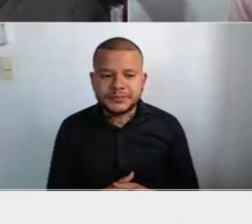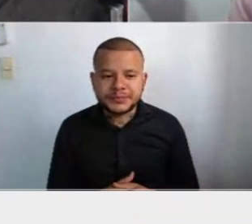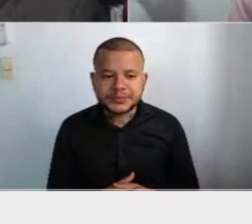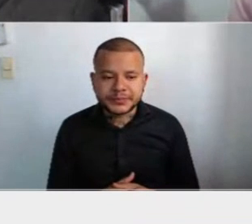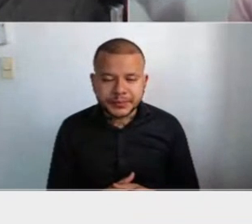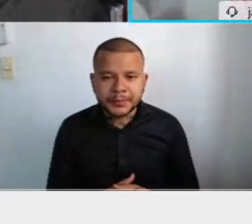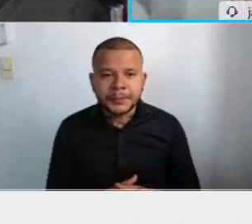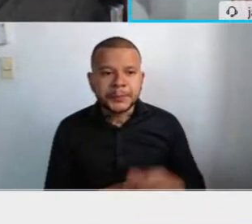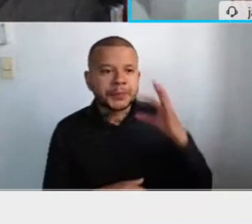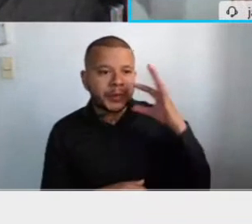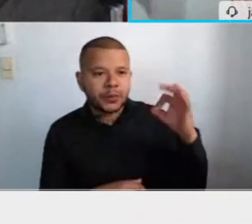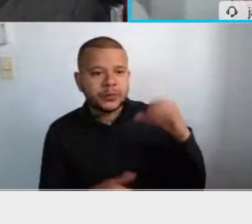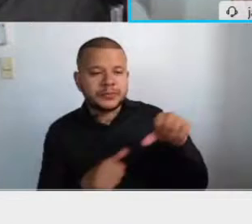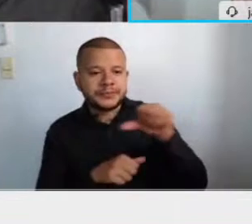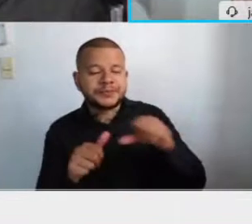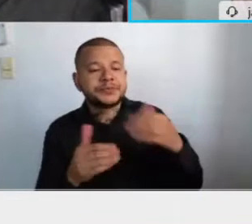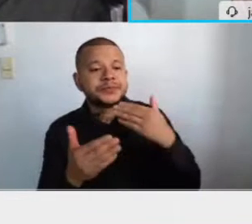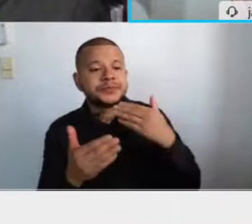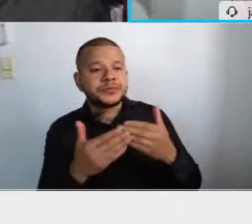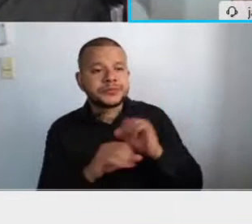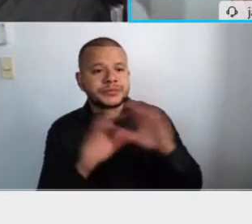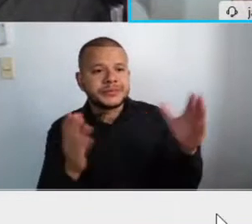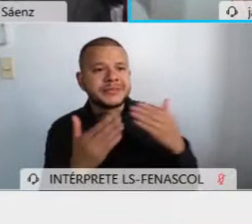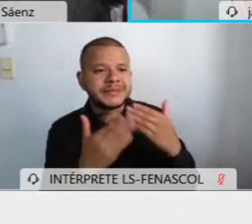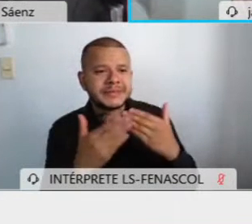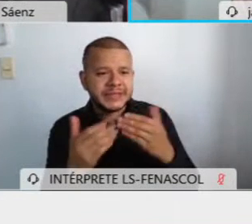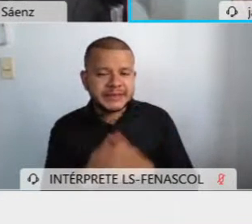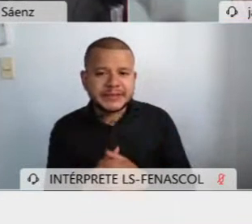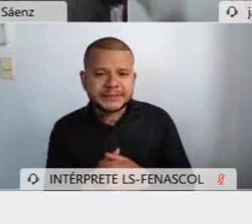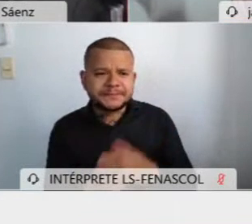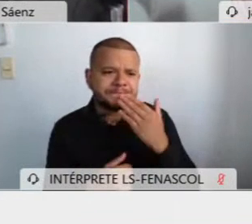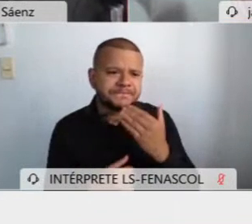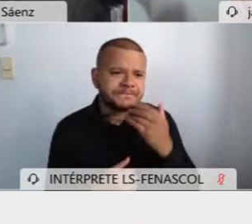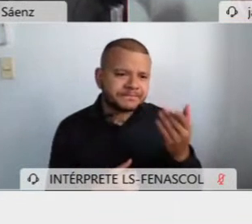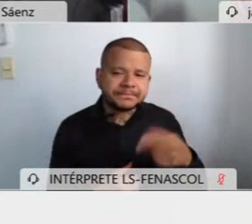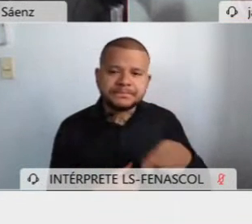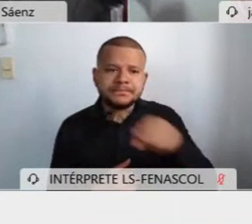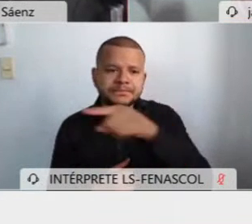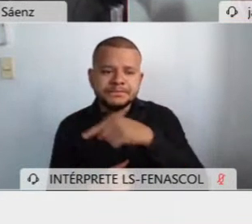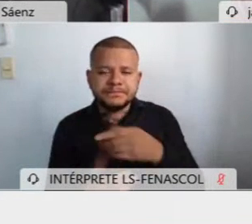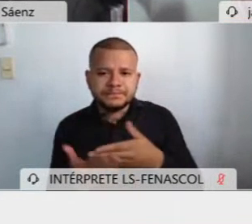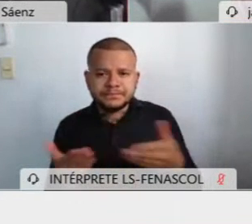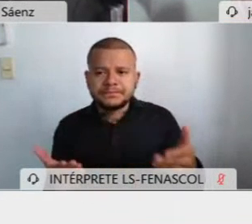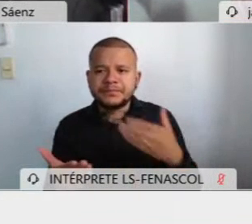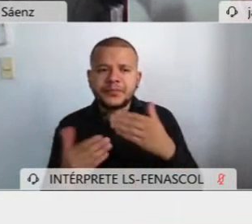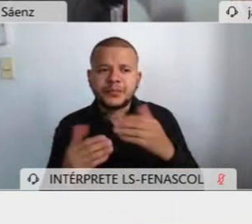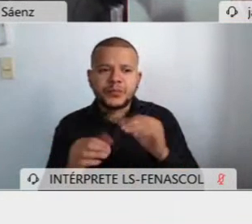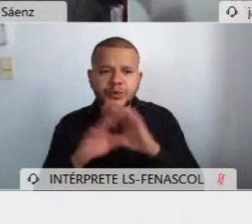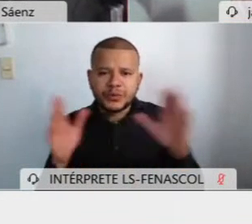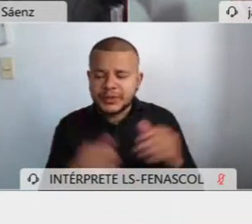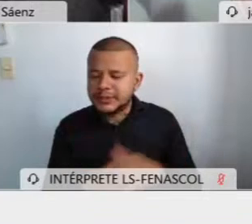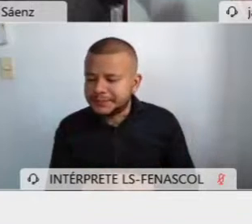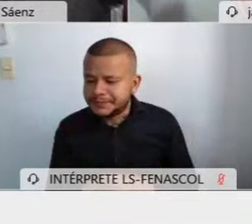siempre, amable. Muchas gracias a todos los aquí presentes, doctora Yasmín,